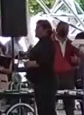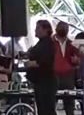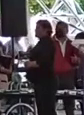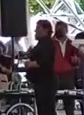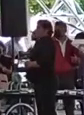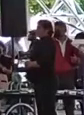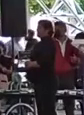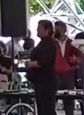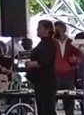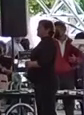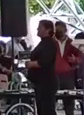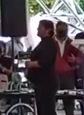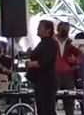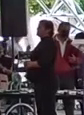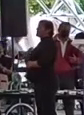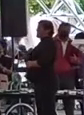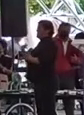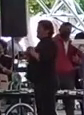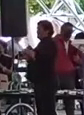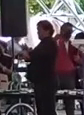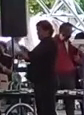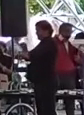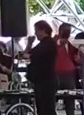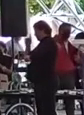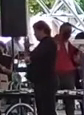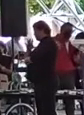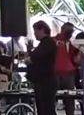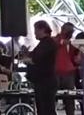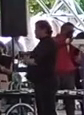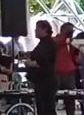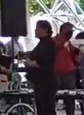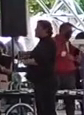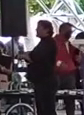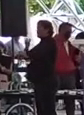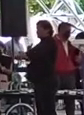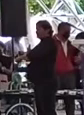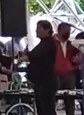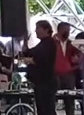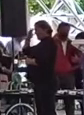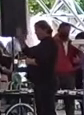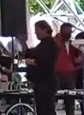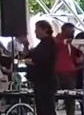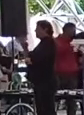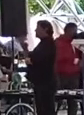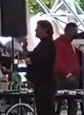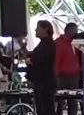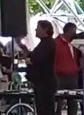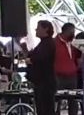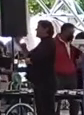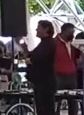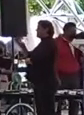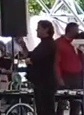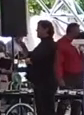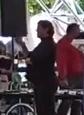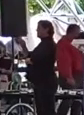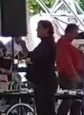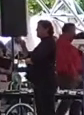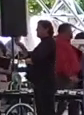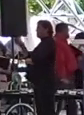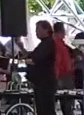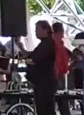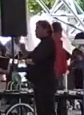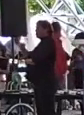A nombre de los beneficiados también de aparatos funcionales, nos acompaña el señor Guillermo Iván García Olvera, del municipio de